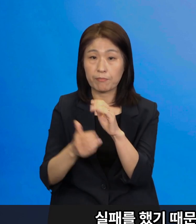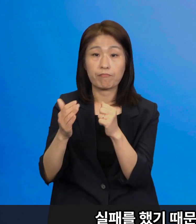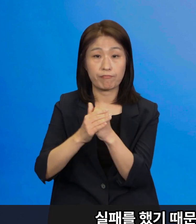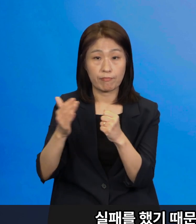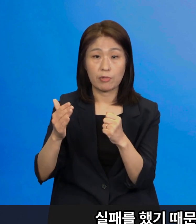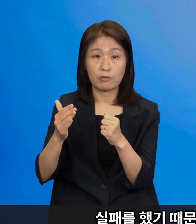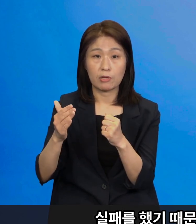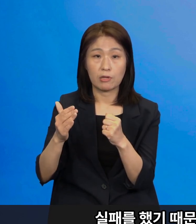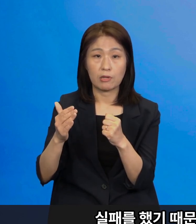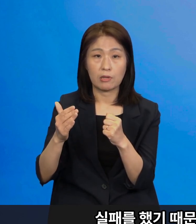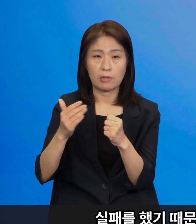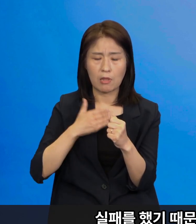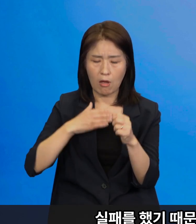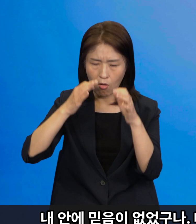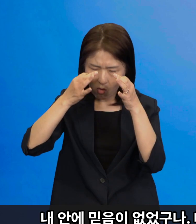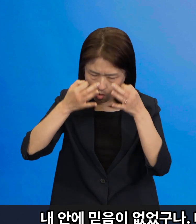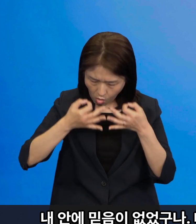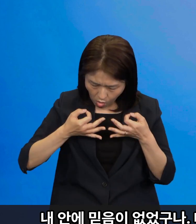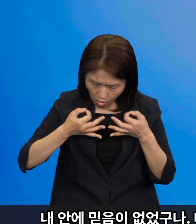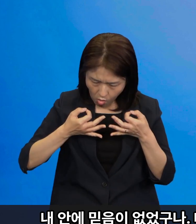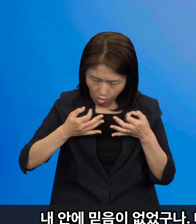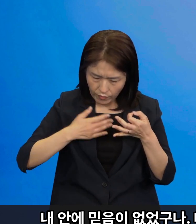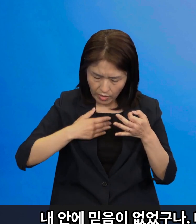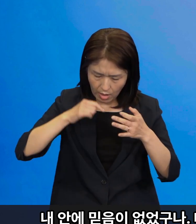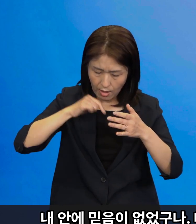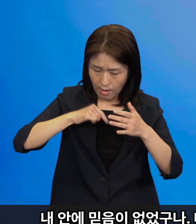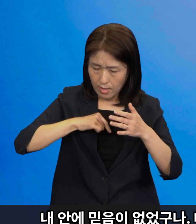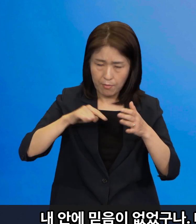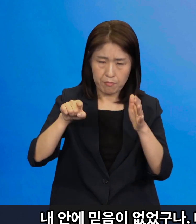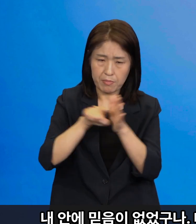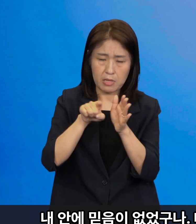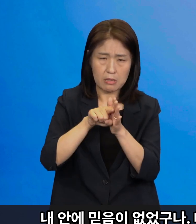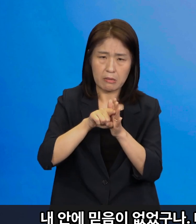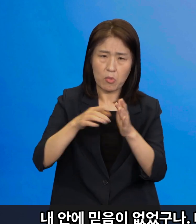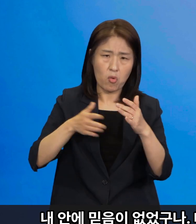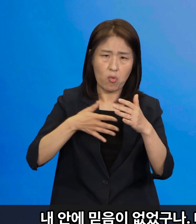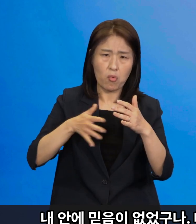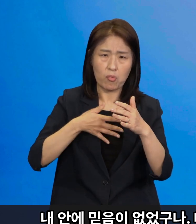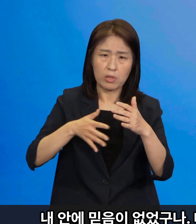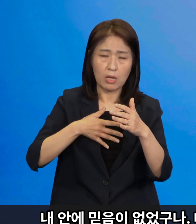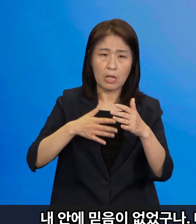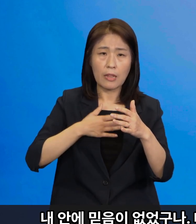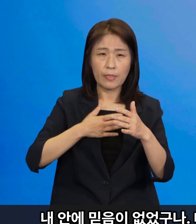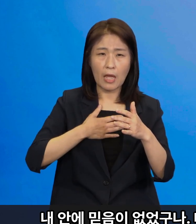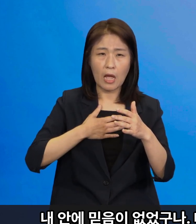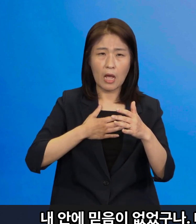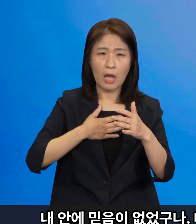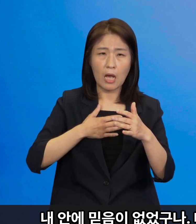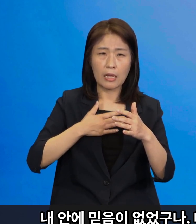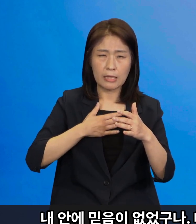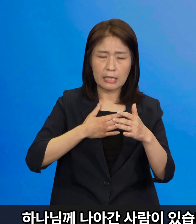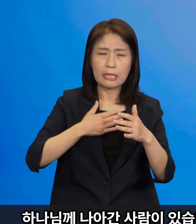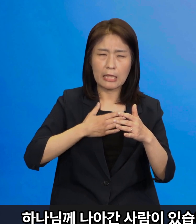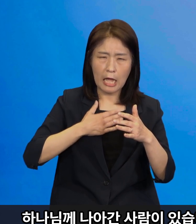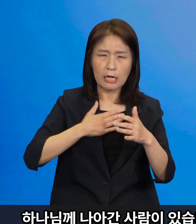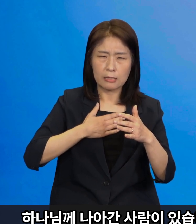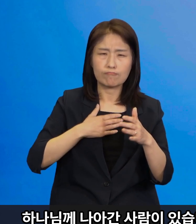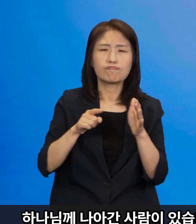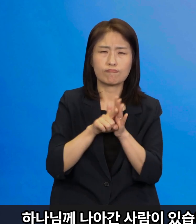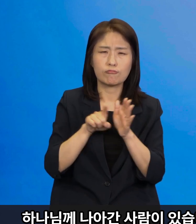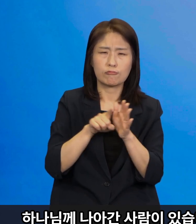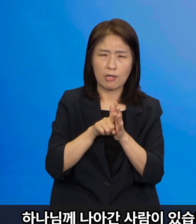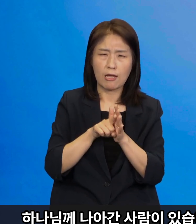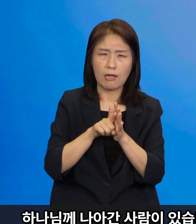자신의 실체를 보는 거예요. 내 안에 믿음이 없었구나, 내가 내 자신을 믿었구나 라고 깨달아서 하나님께 나아간